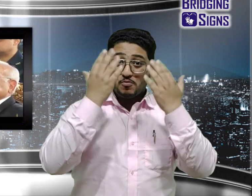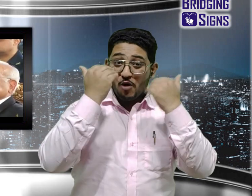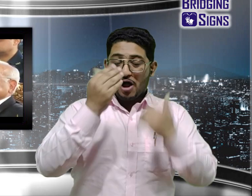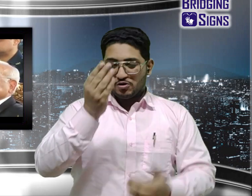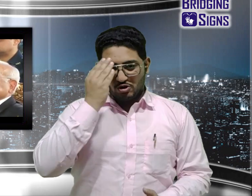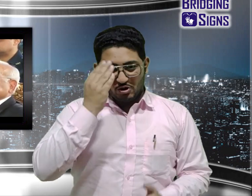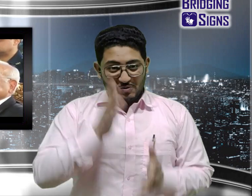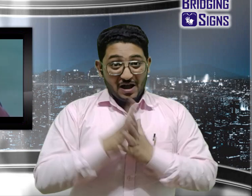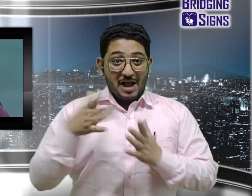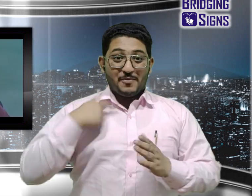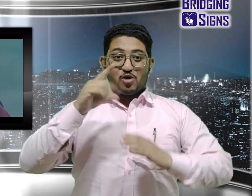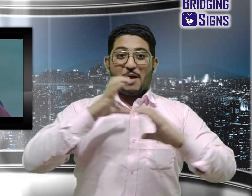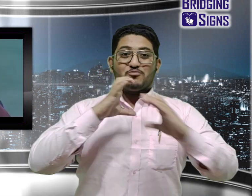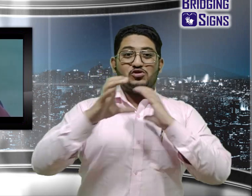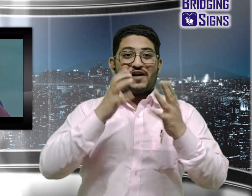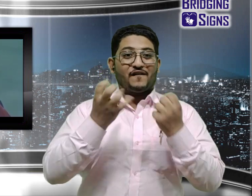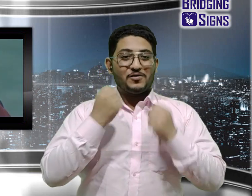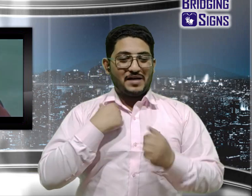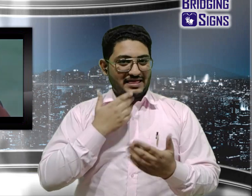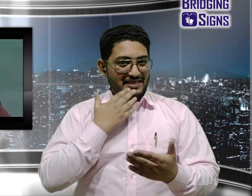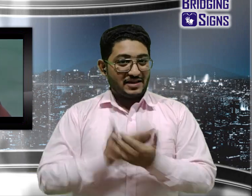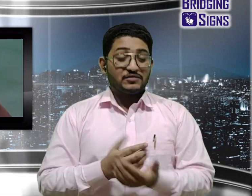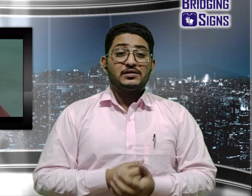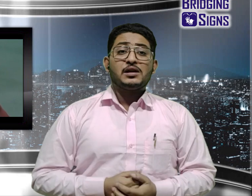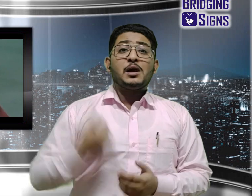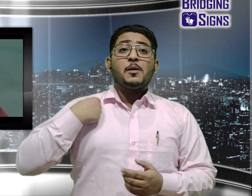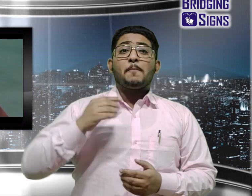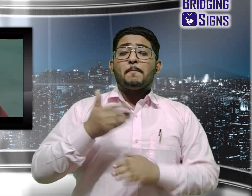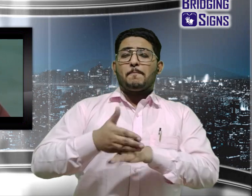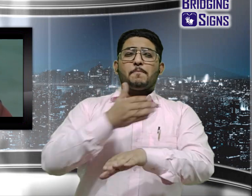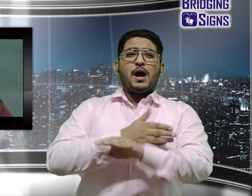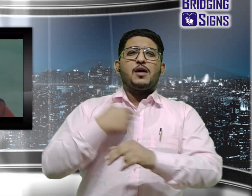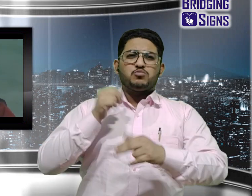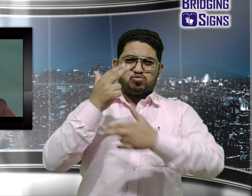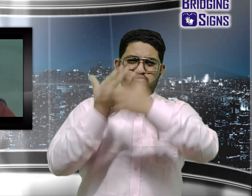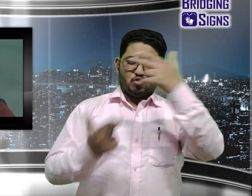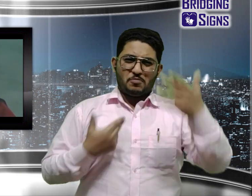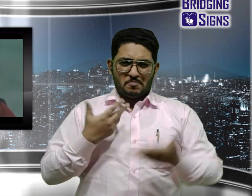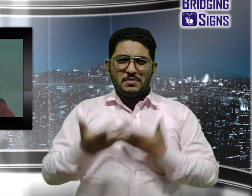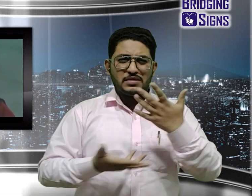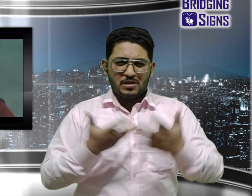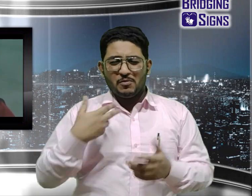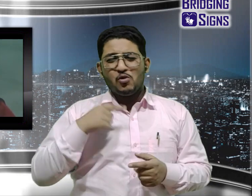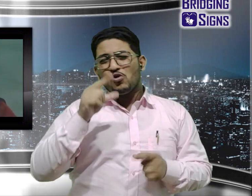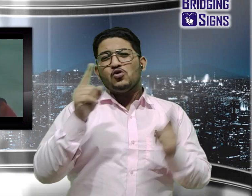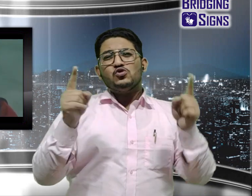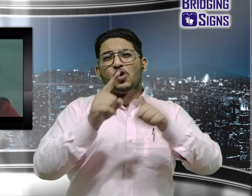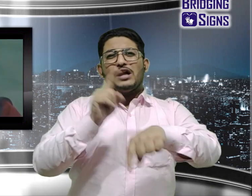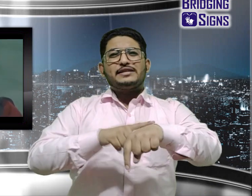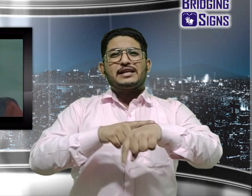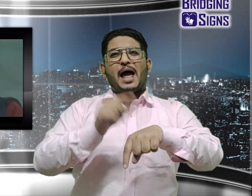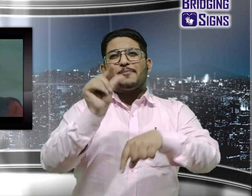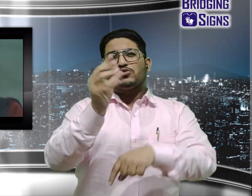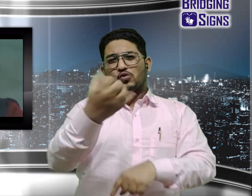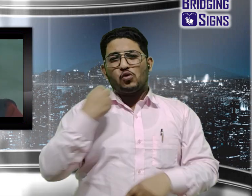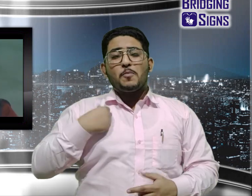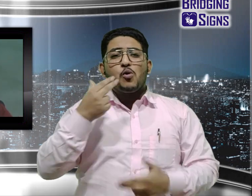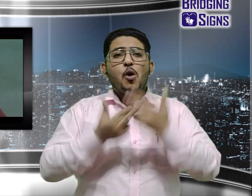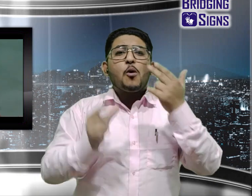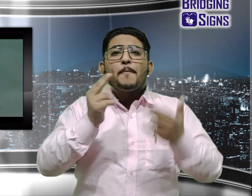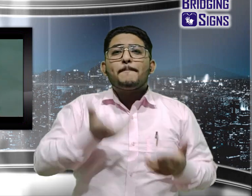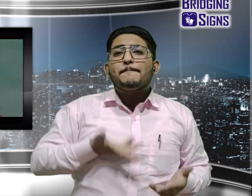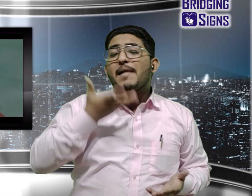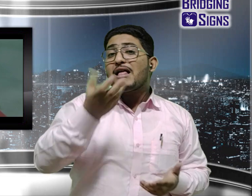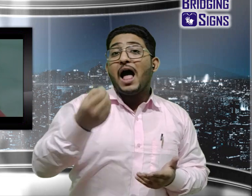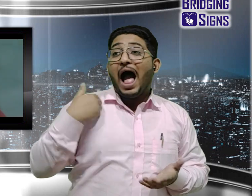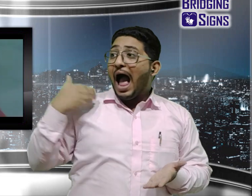आज आपसे बात करने का मौका दिया। बिफोर मैं डिजिटल पाकिस्तान की विजन की तरफ जाऊं, मैं कुछ आपके मिनट लेके आपसे बताना चाहूंगी कि